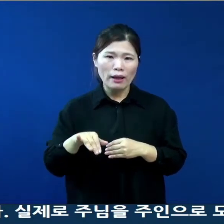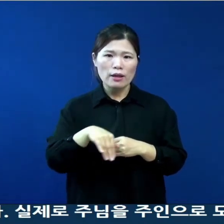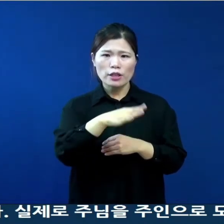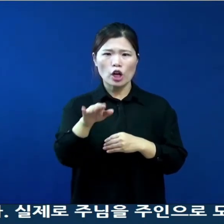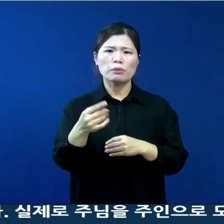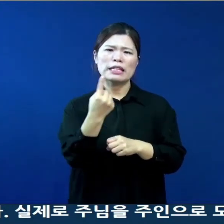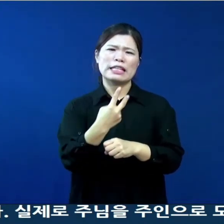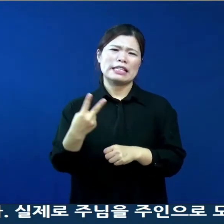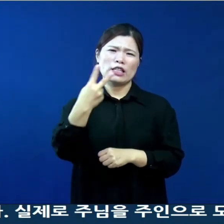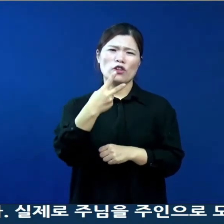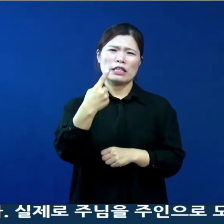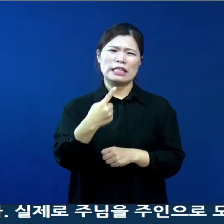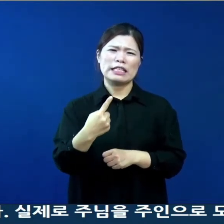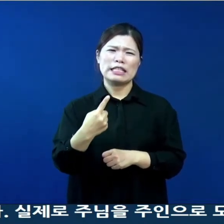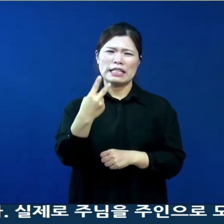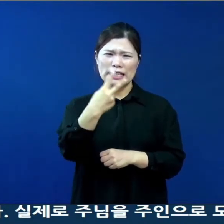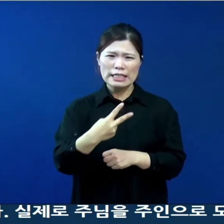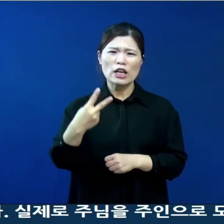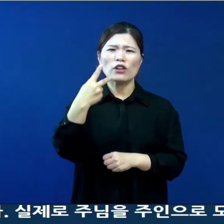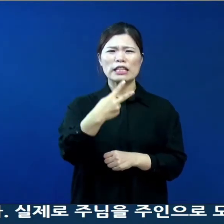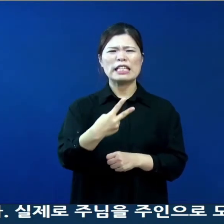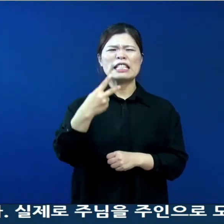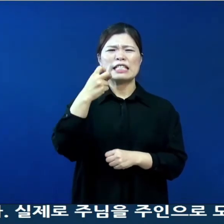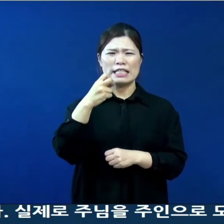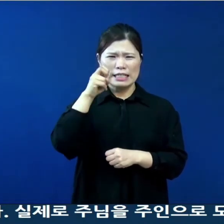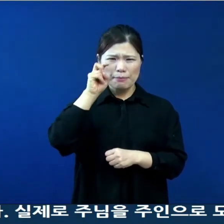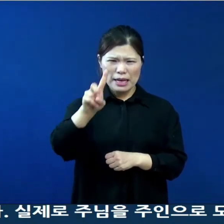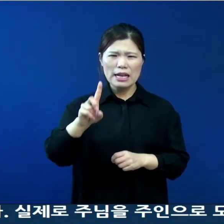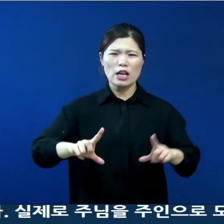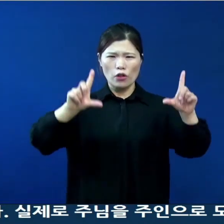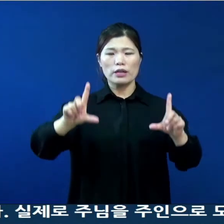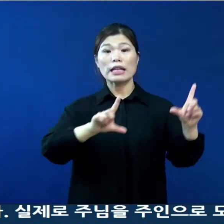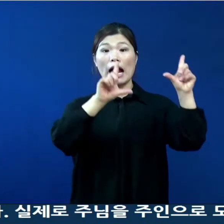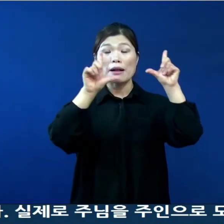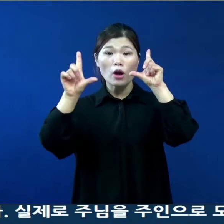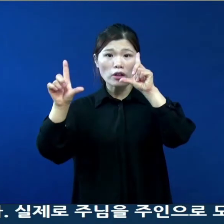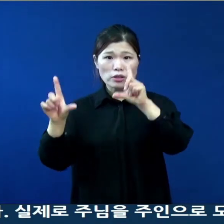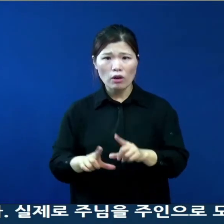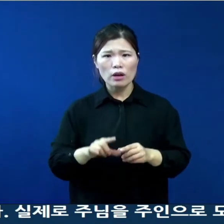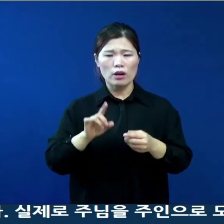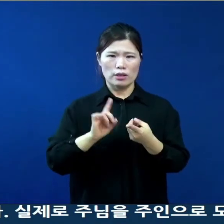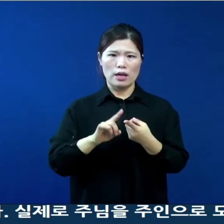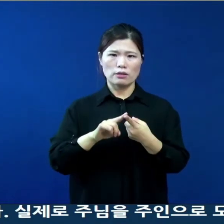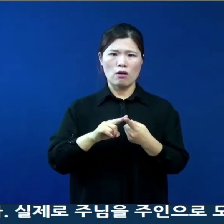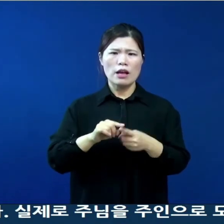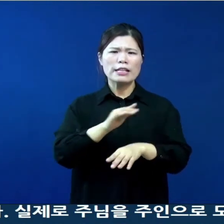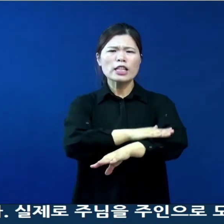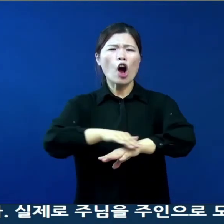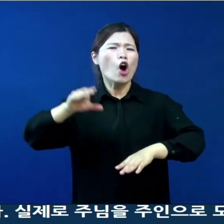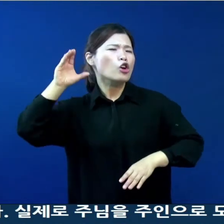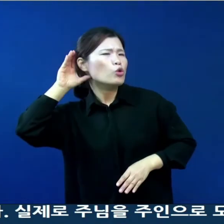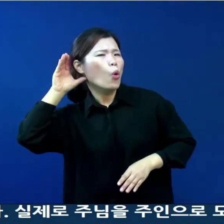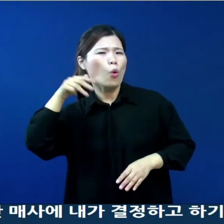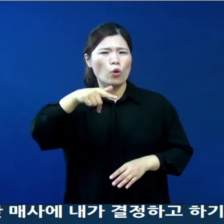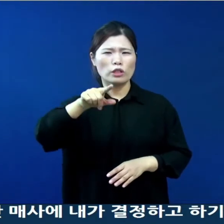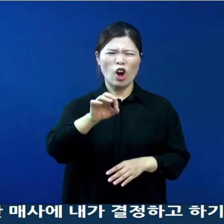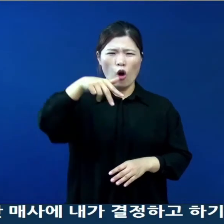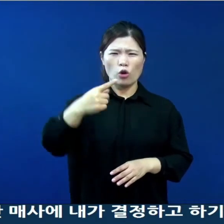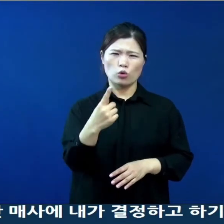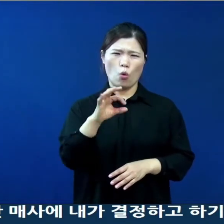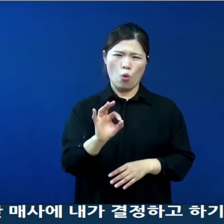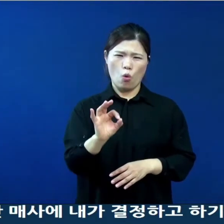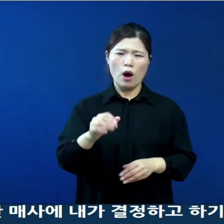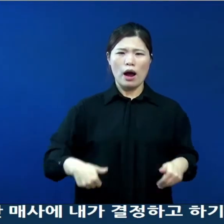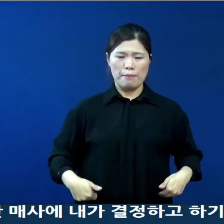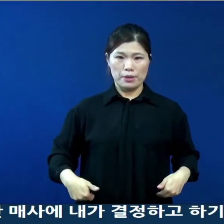최고의 전략은 청종하는 것입니다. 왜? 하늘의 지혜와 계시와 총명을 부어주시는 하나님께서 모든 것을 알고